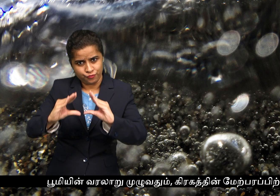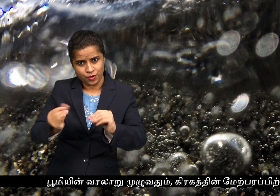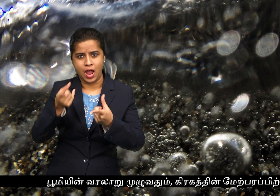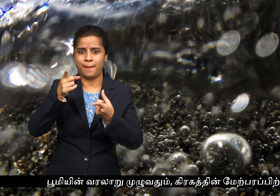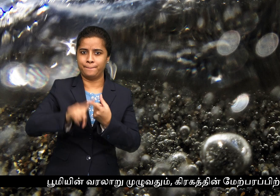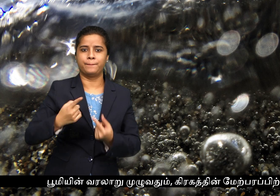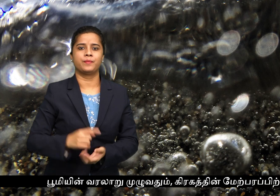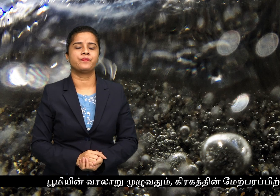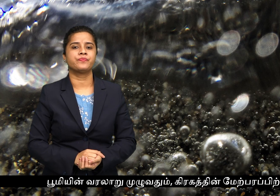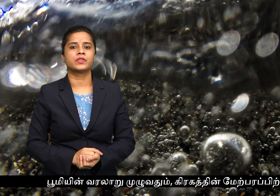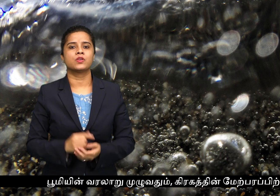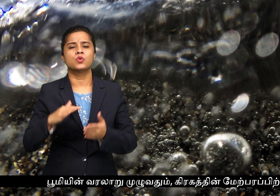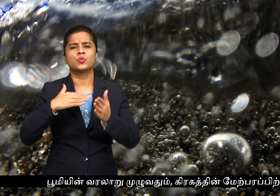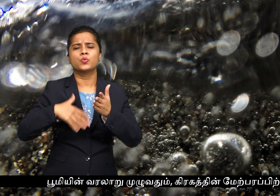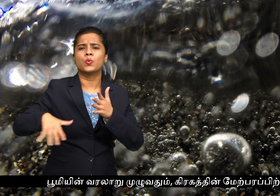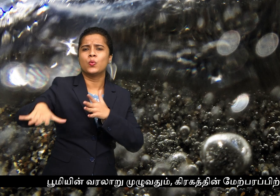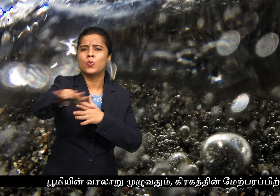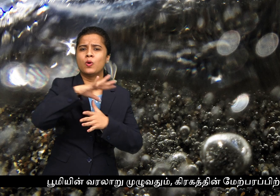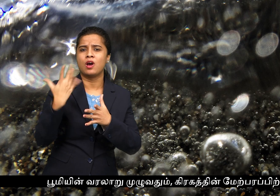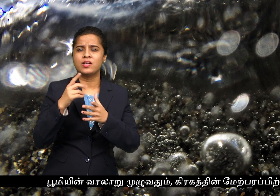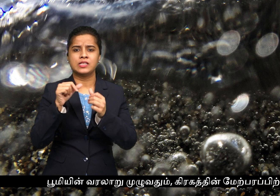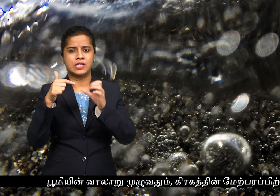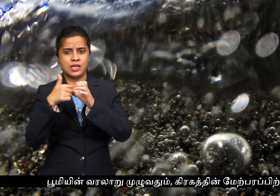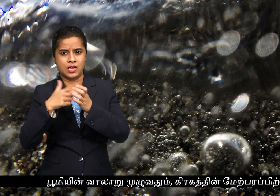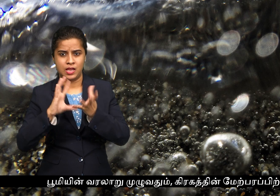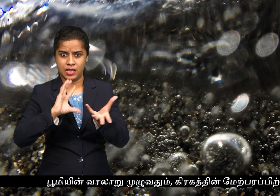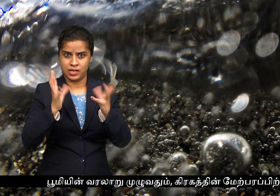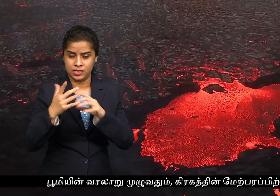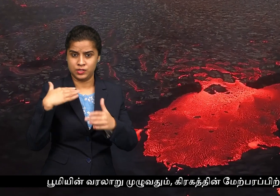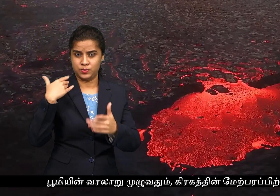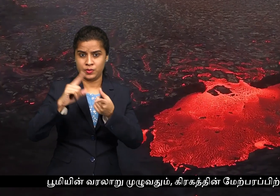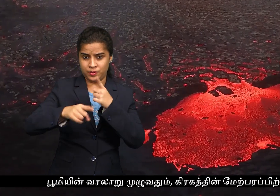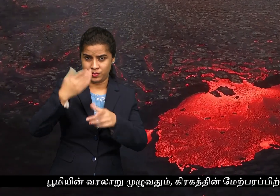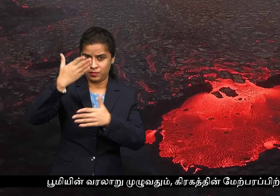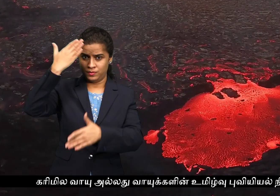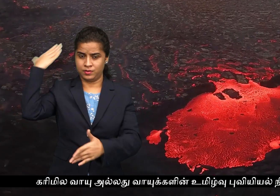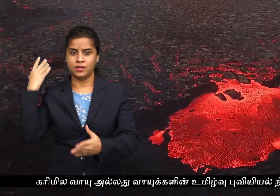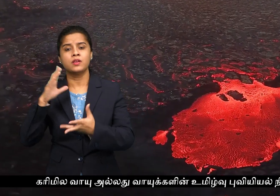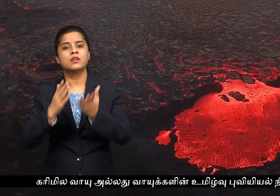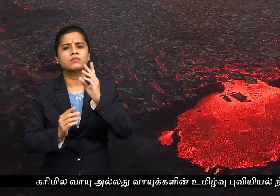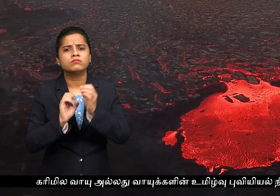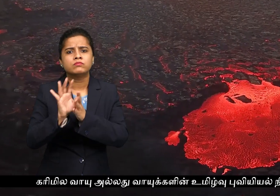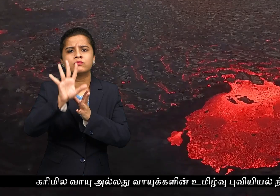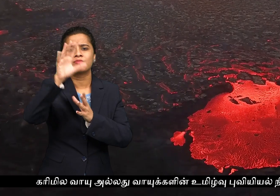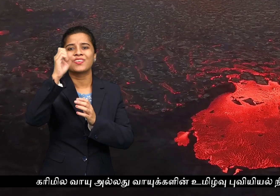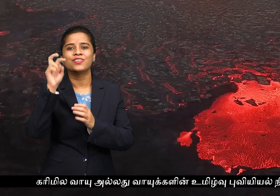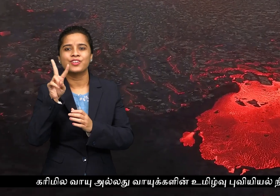பூமியின் வரலாறு முழுவதும் கிரகத்தின் மேற்பரப்பிற்கு கீழே இருந்து கரிமல வாயு அல்லது